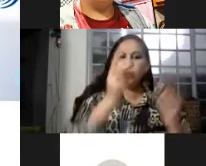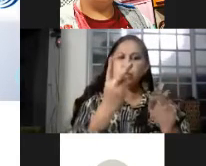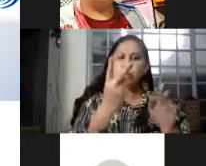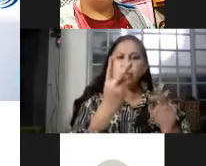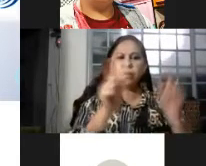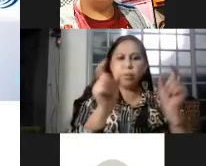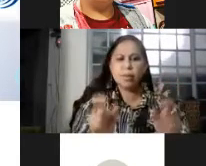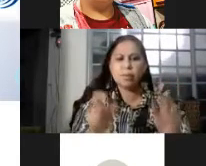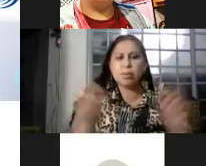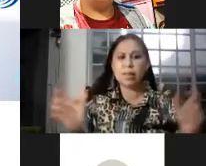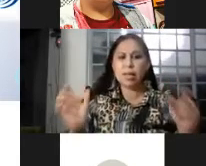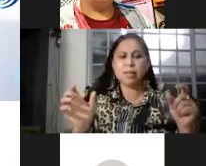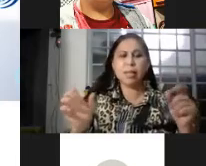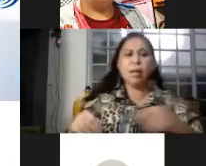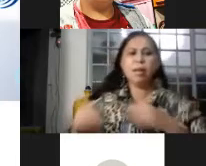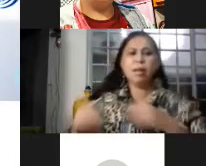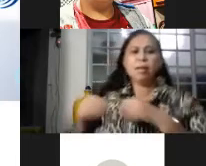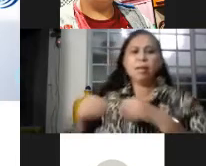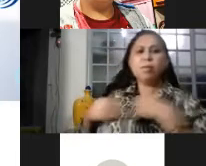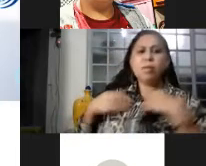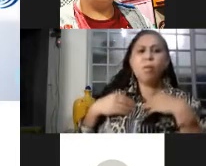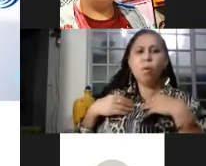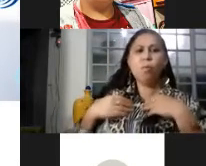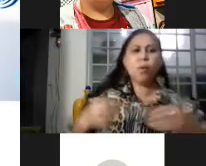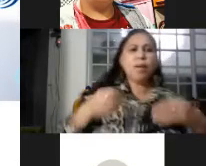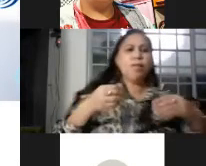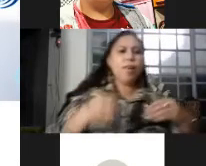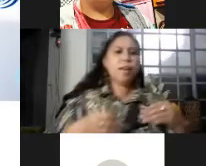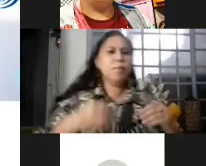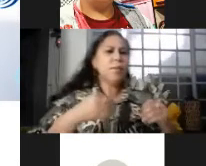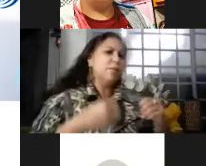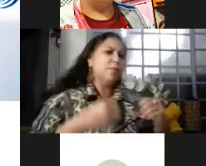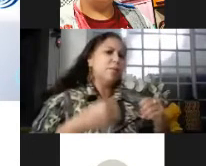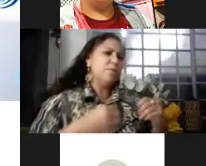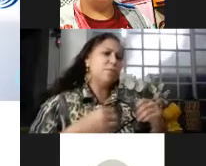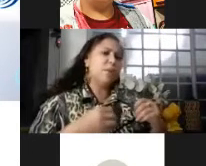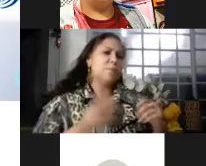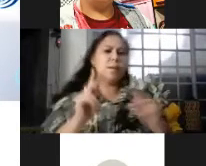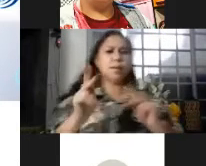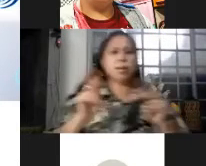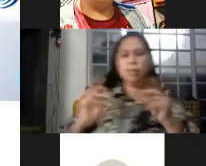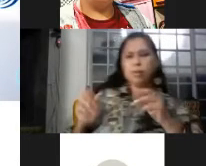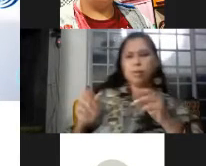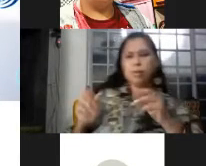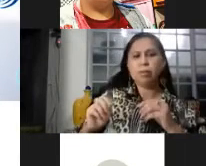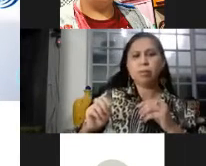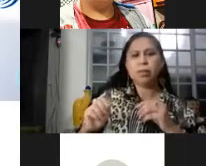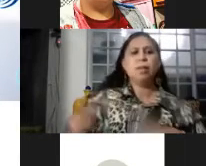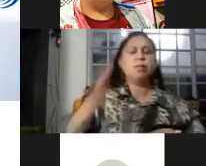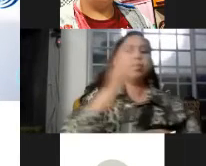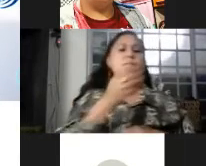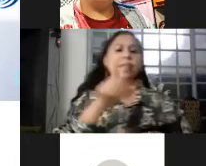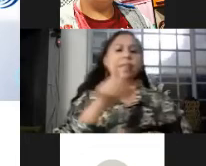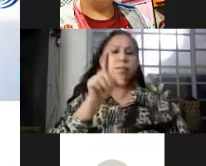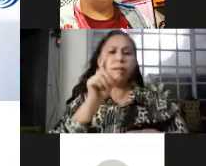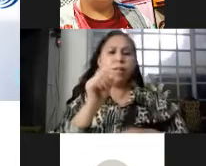duas pessoas ou de três, então o seu corpo ele vai caminhar no espaço, marcando os diálogos. Então,